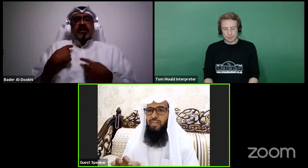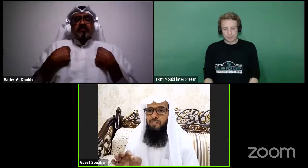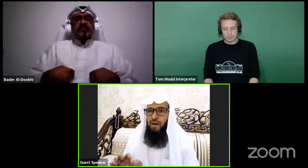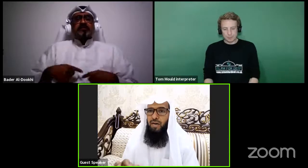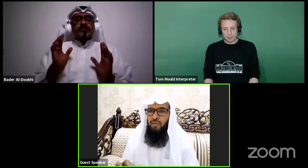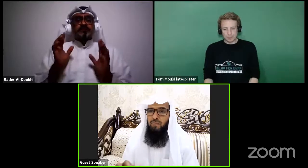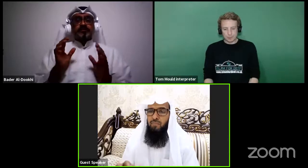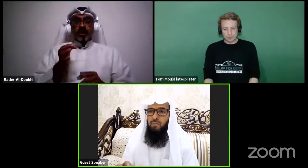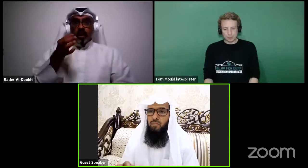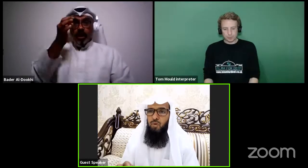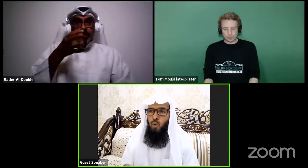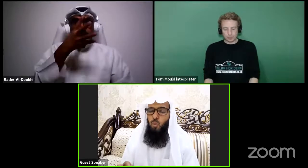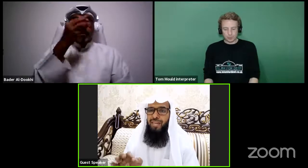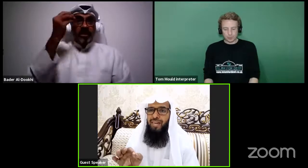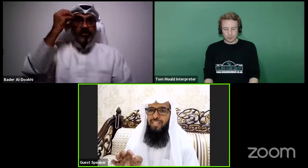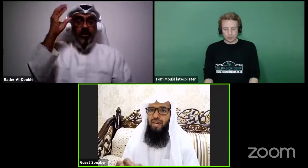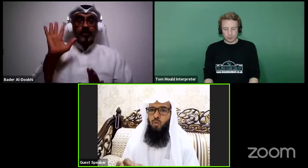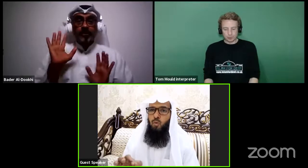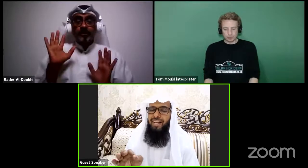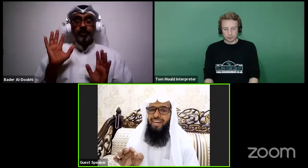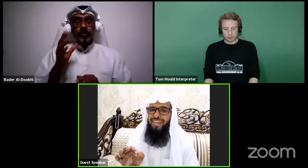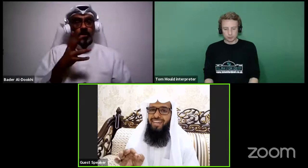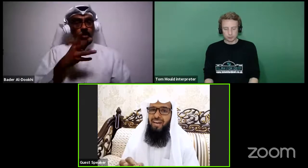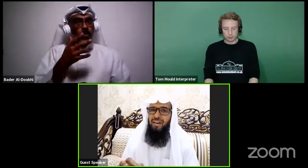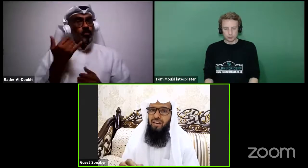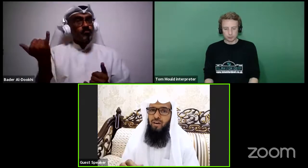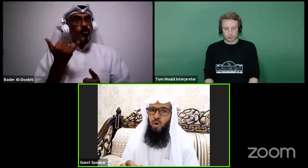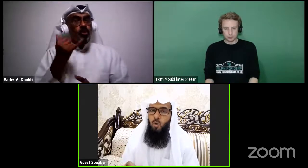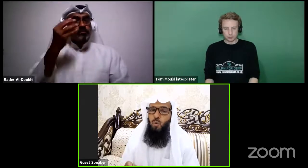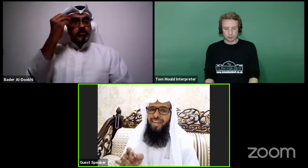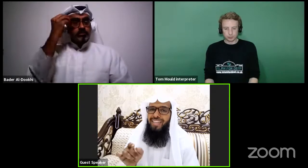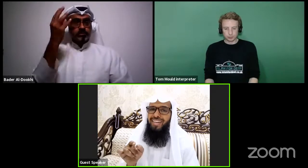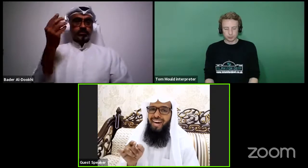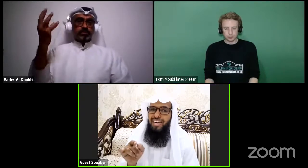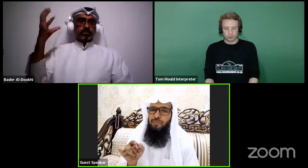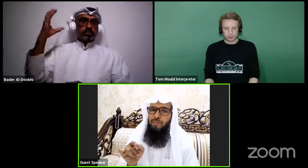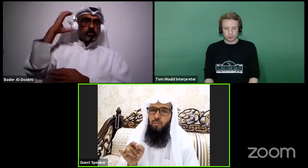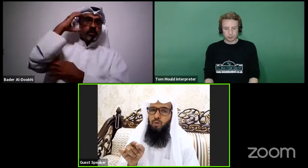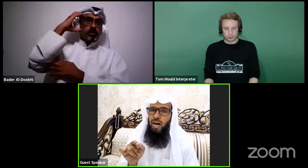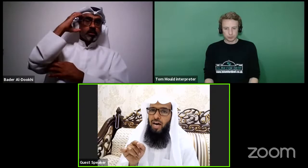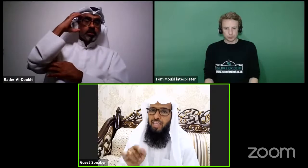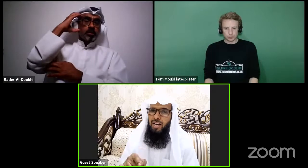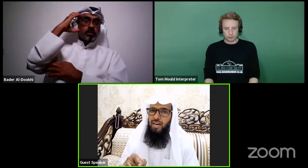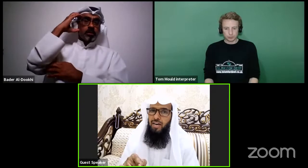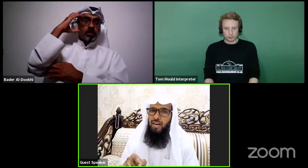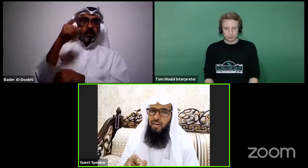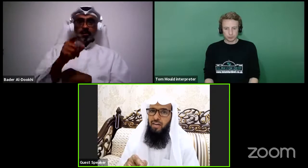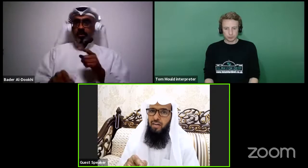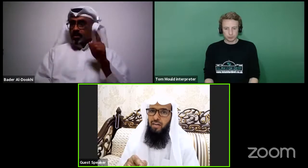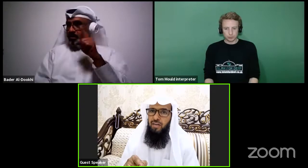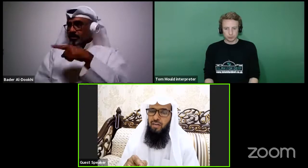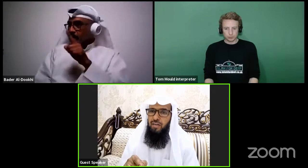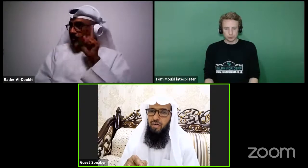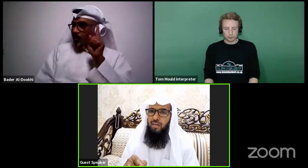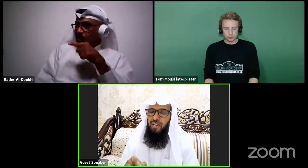يجب أن نفهمه ونعيه ونعقله. والذي لا يفهم